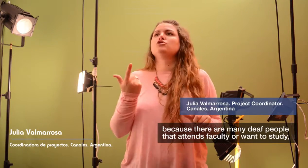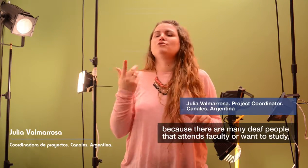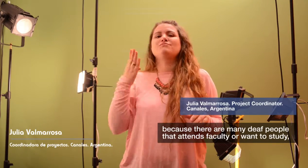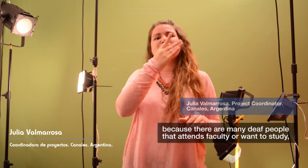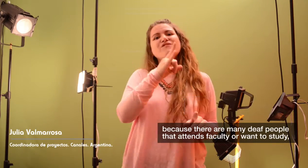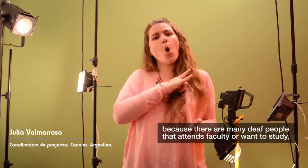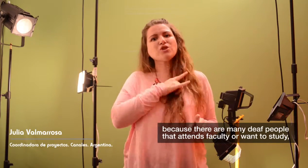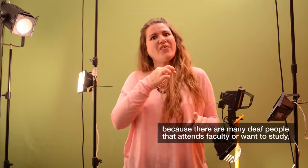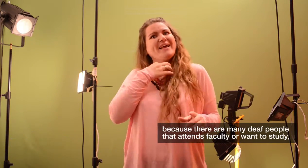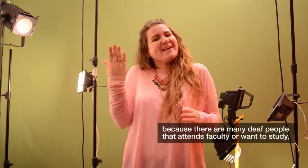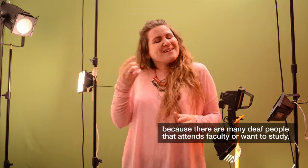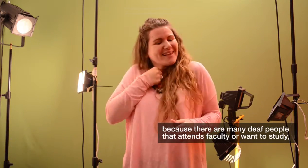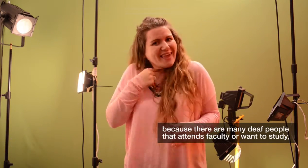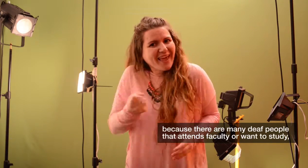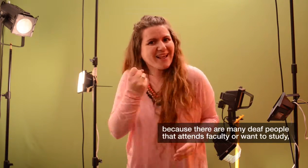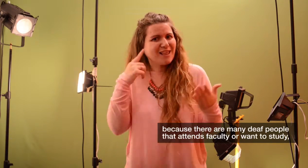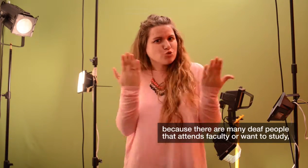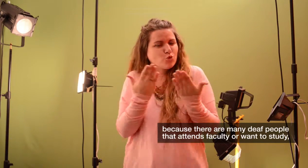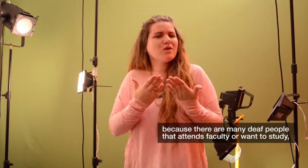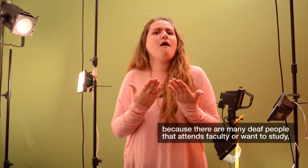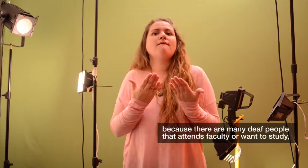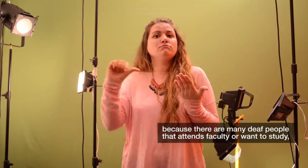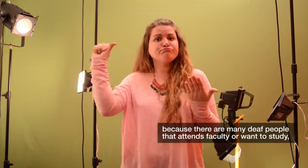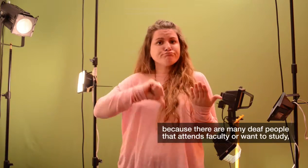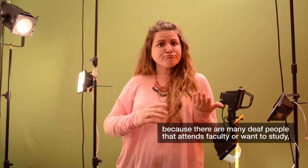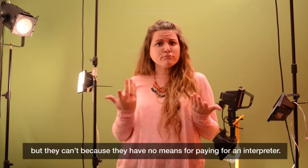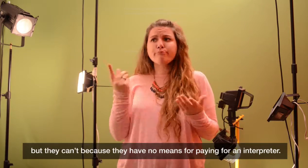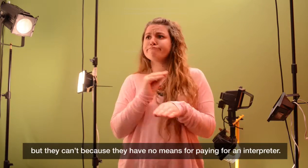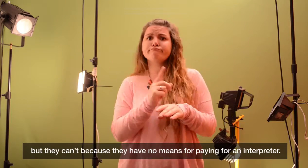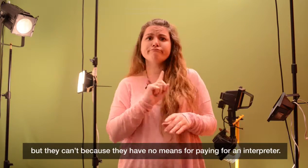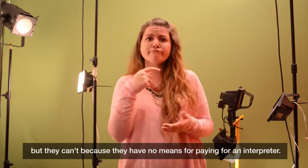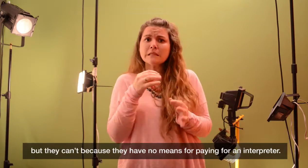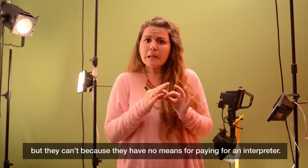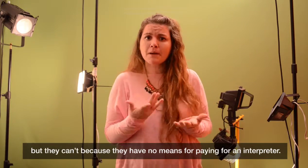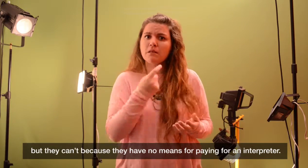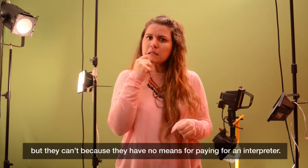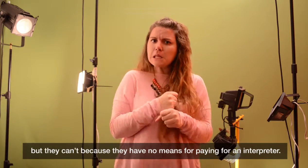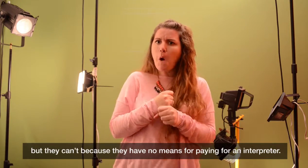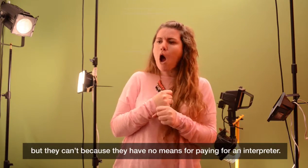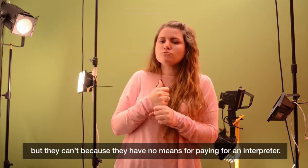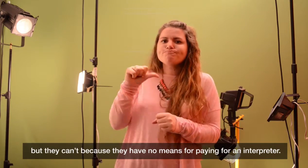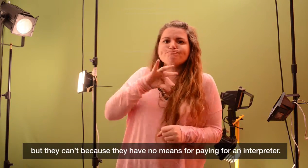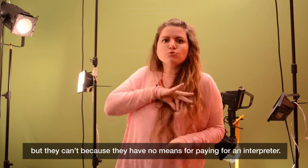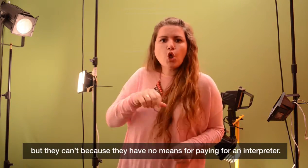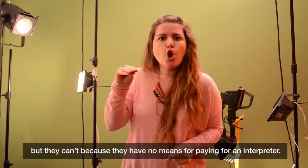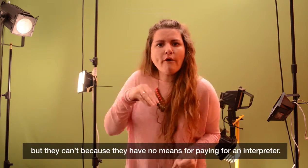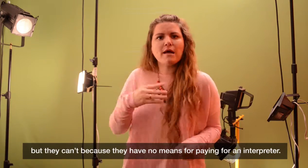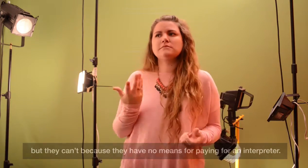sordas que van a la facultad, que quieren, tienen ganas de estudiar, pero no lo pueden hacer porque no tienen manera de pagar su intérprete. No